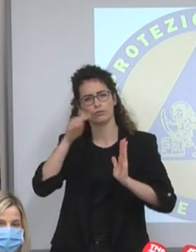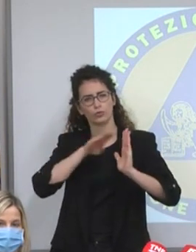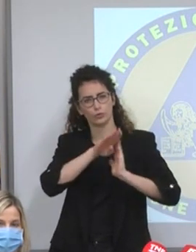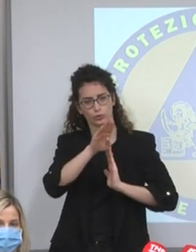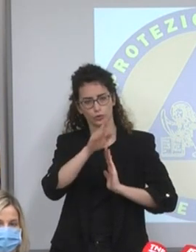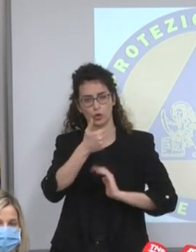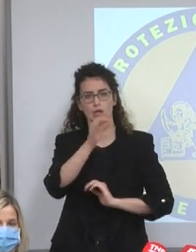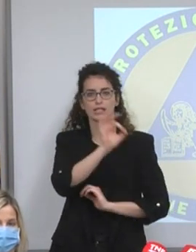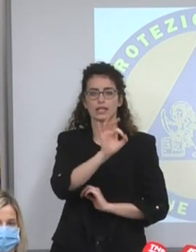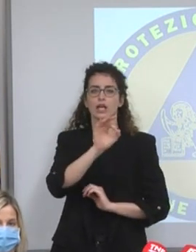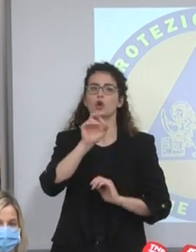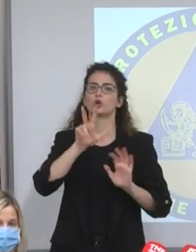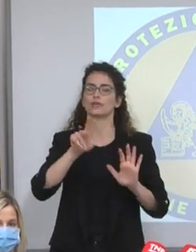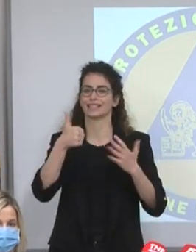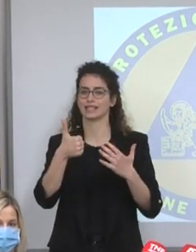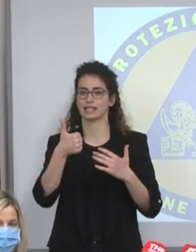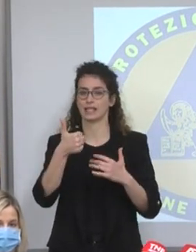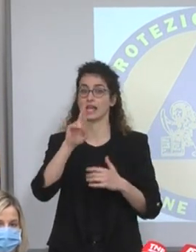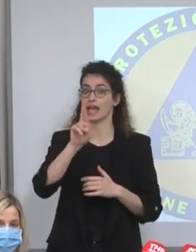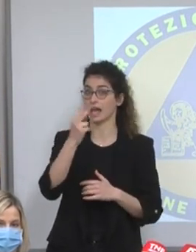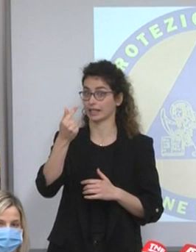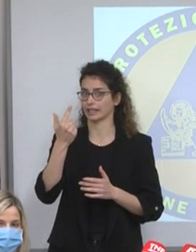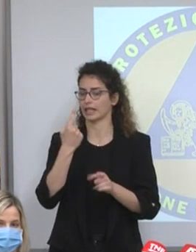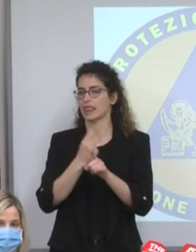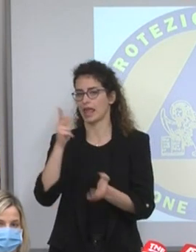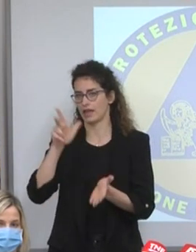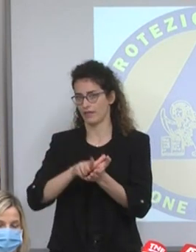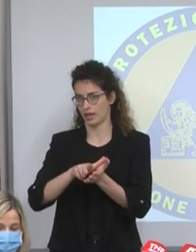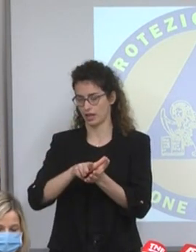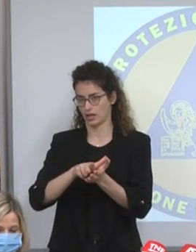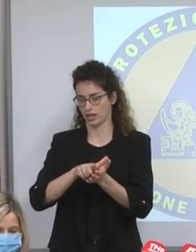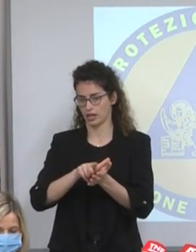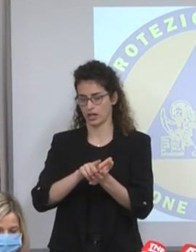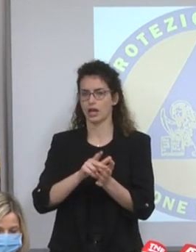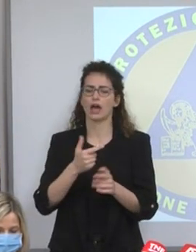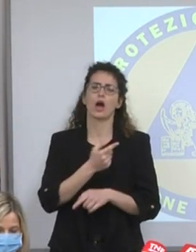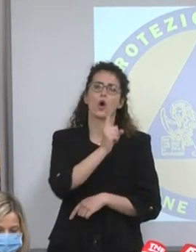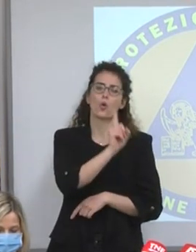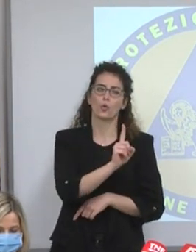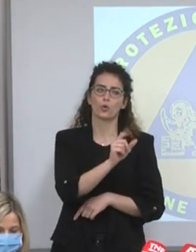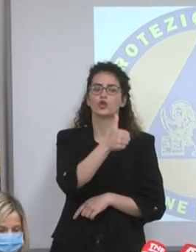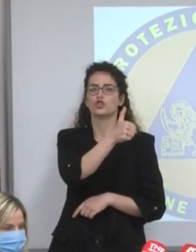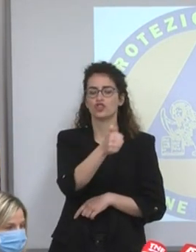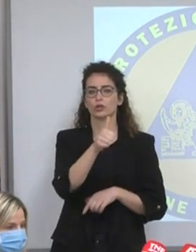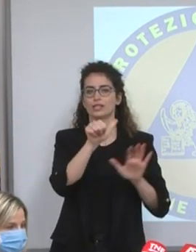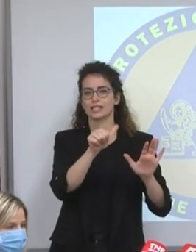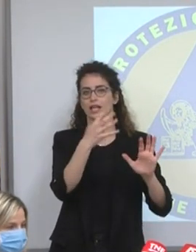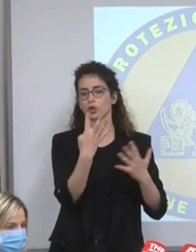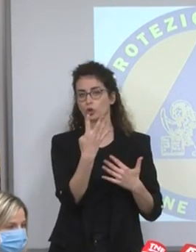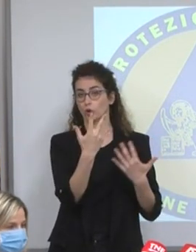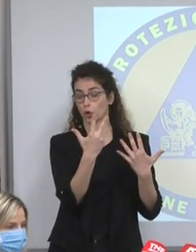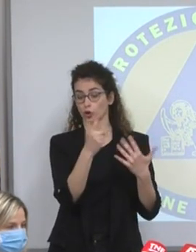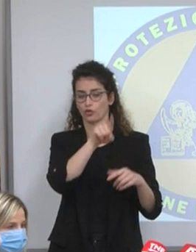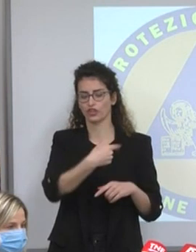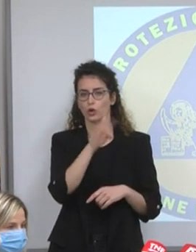0 96 di a racconti da confermare e uno e 168,4 di